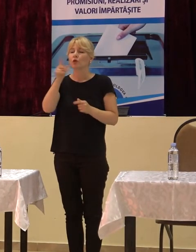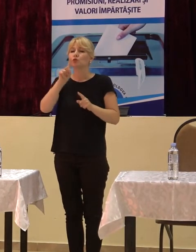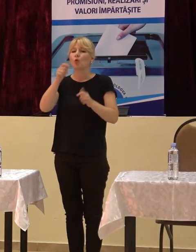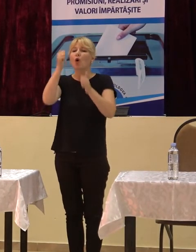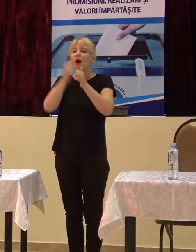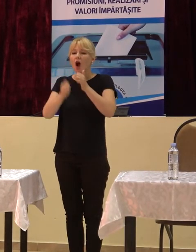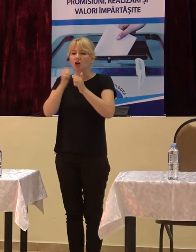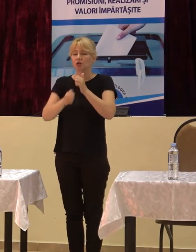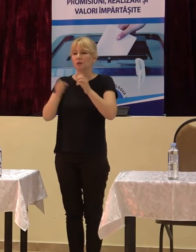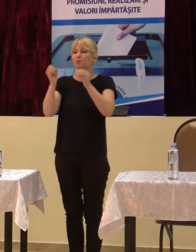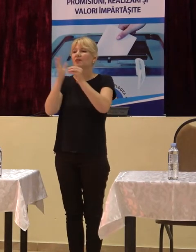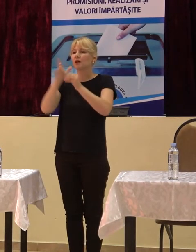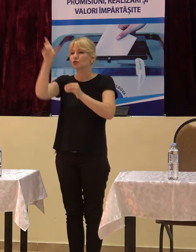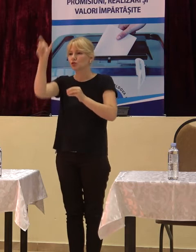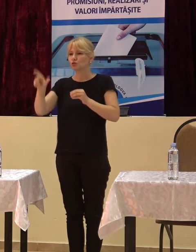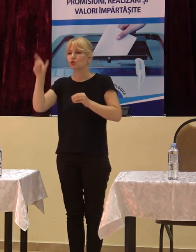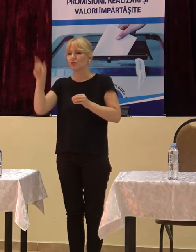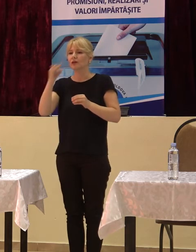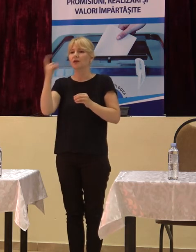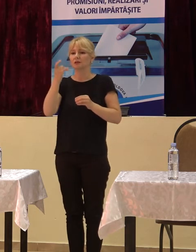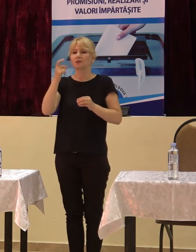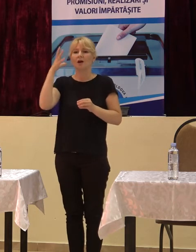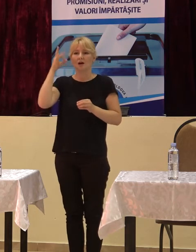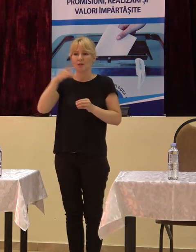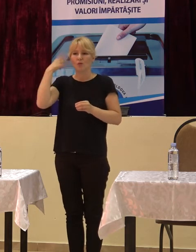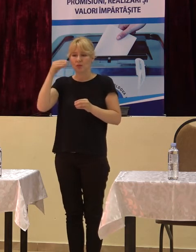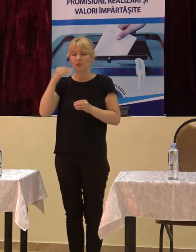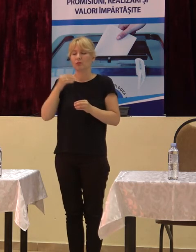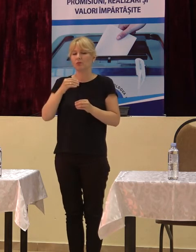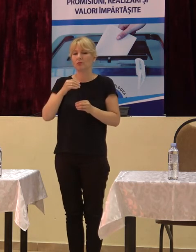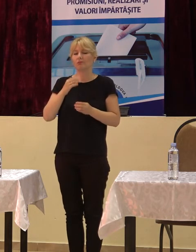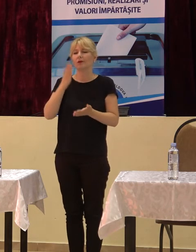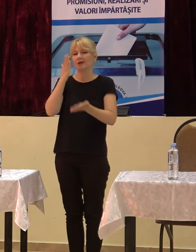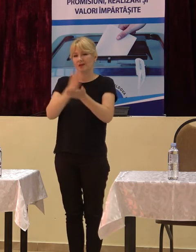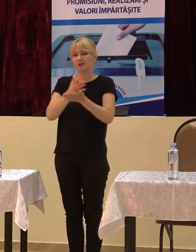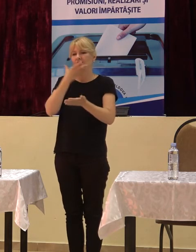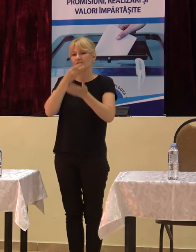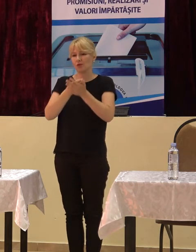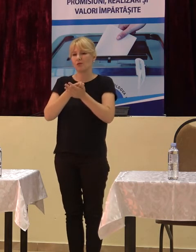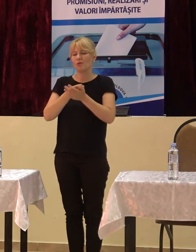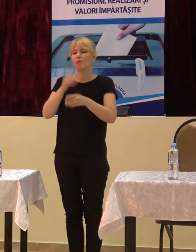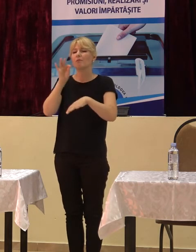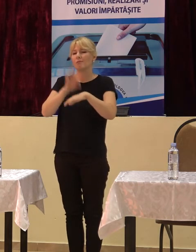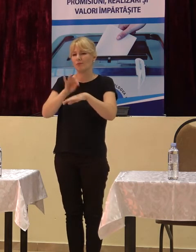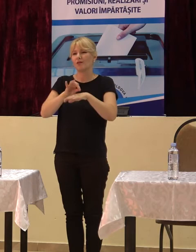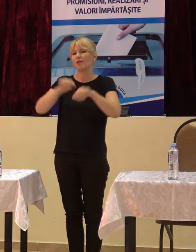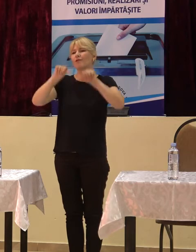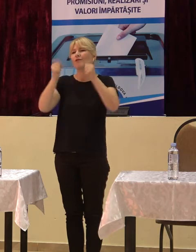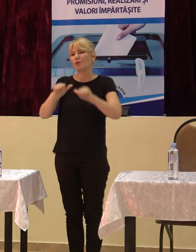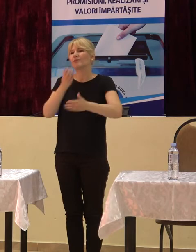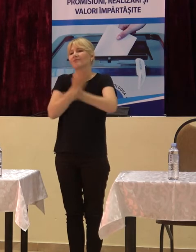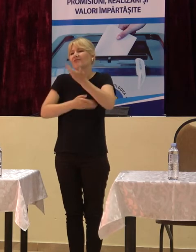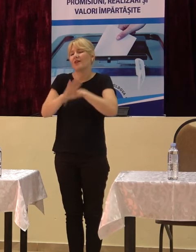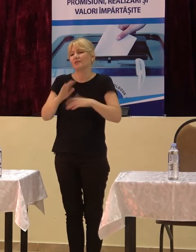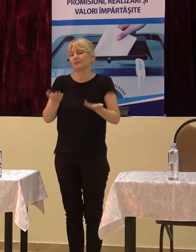fiecare a 15-le cetățeni din Republica Moldova suferă sub o formă sau alta de o formă de